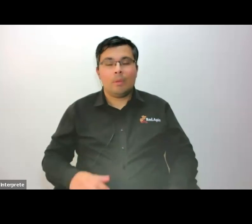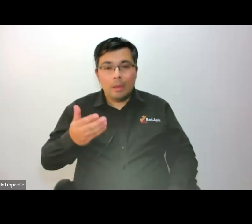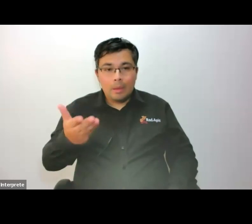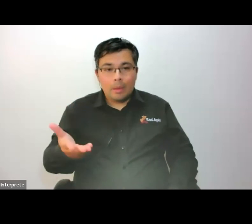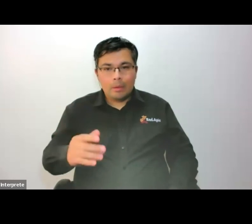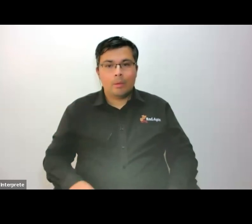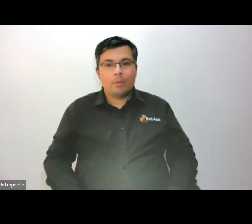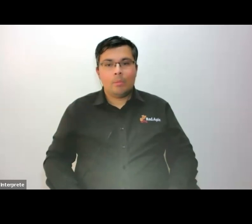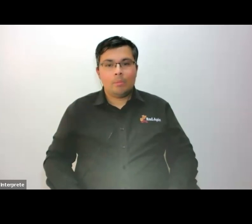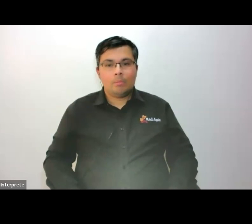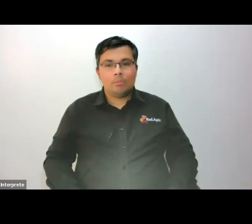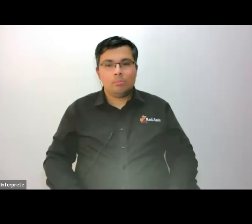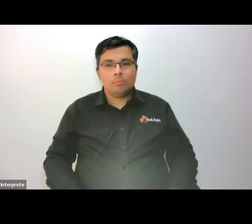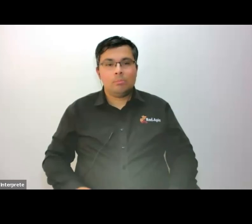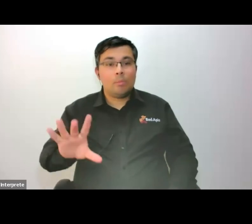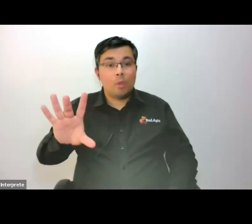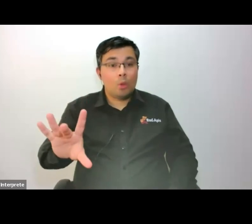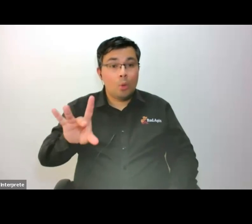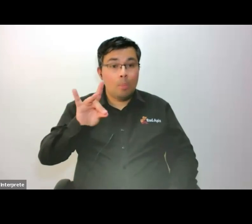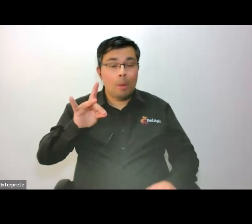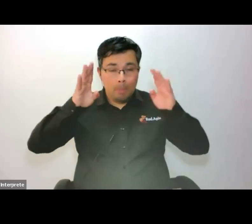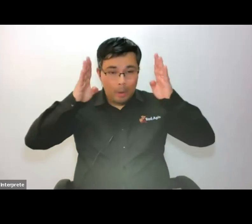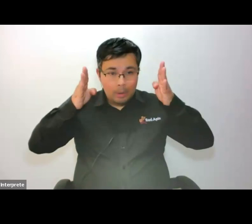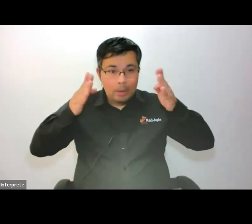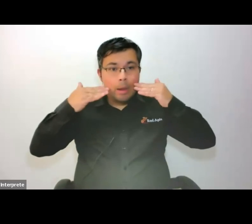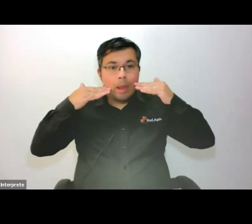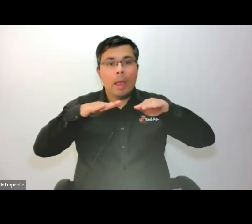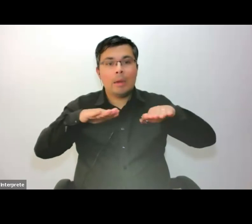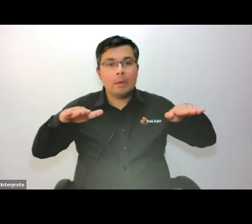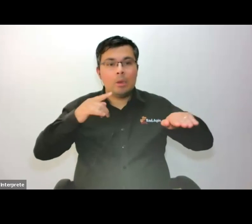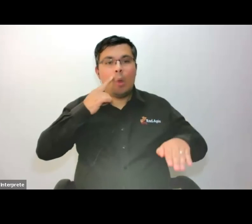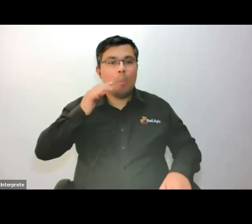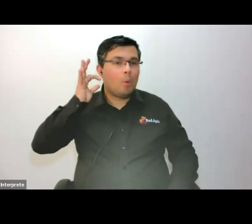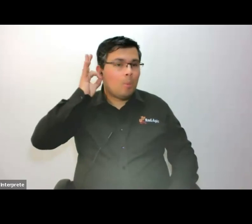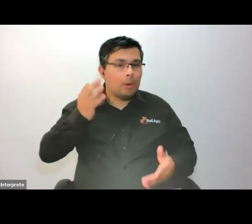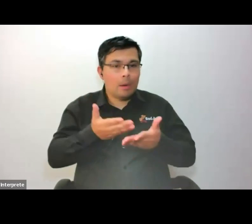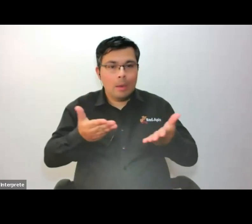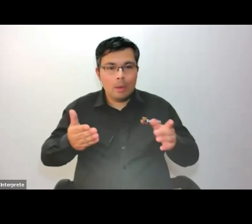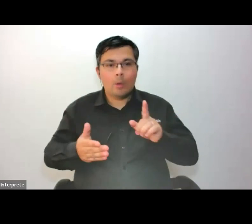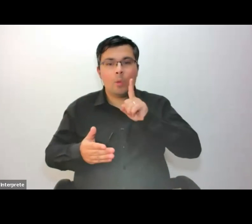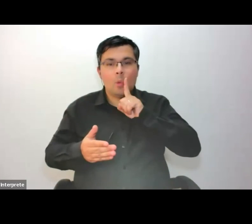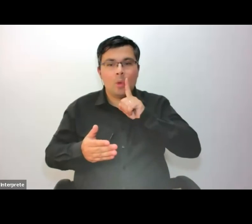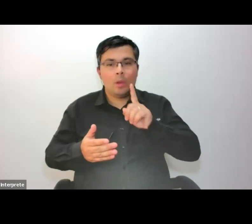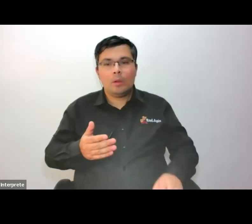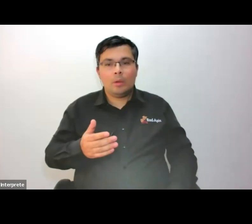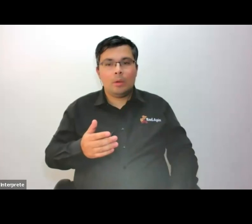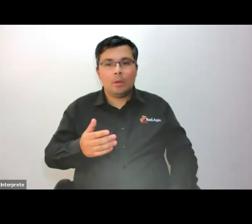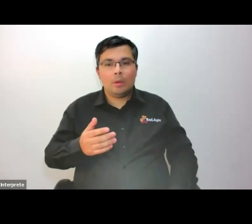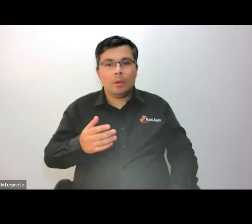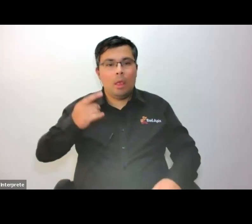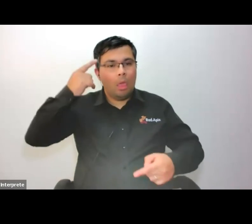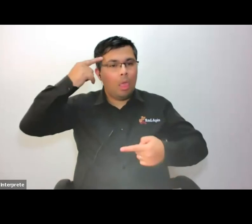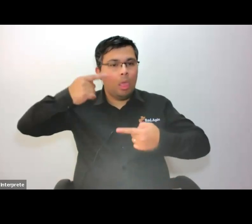niños, niñas que exclusivamente tengan el trastorno específico del lenguaje, que es un trastorno